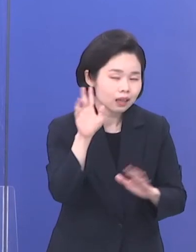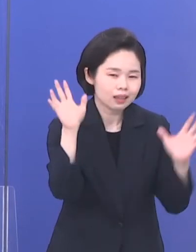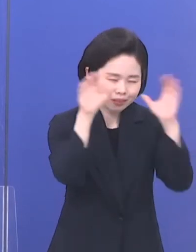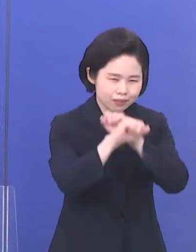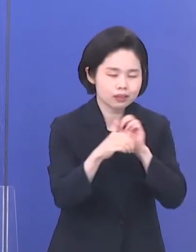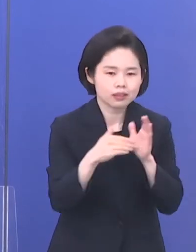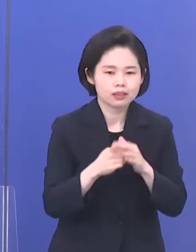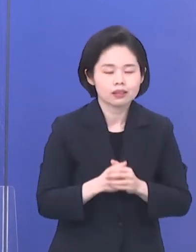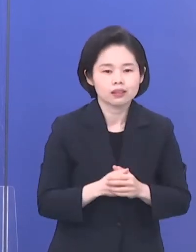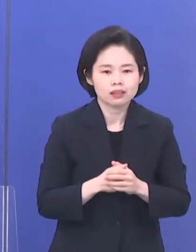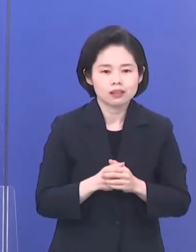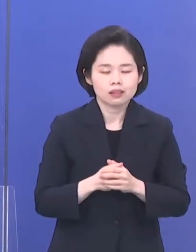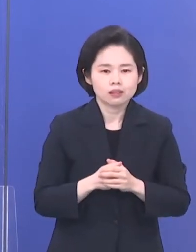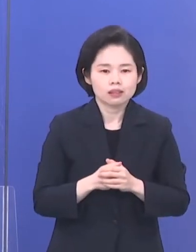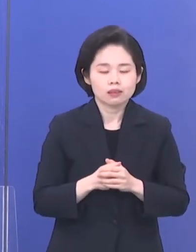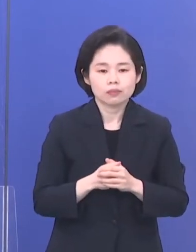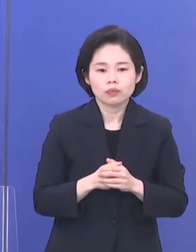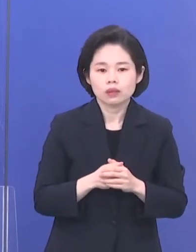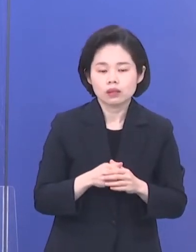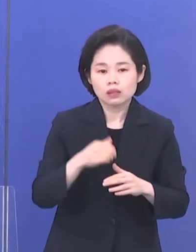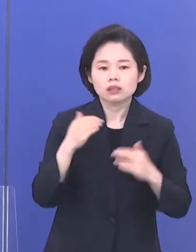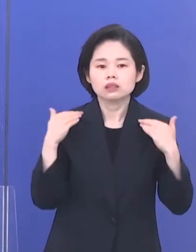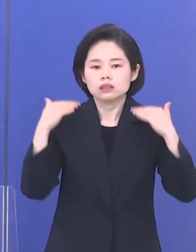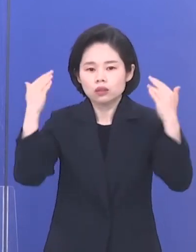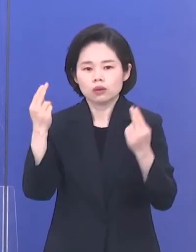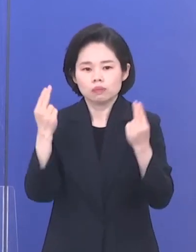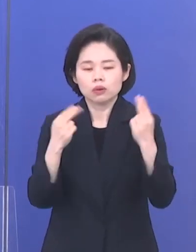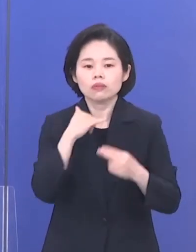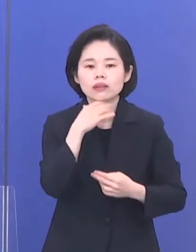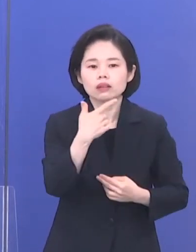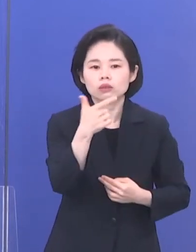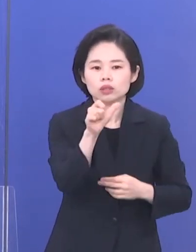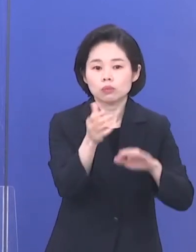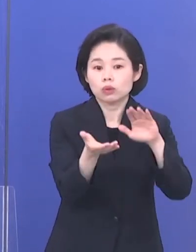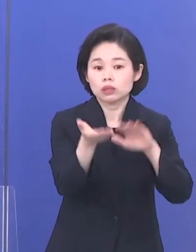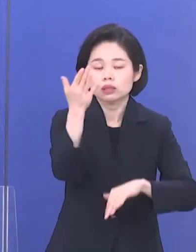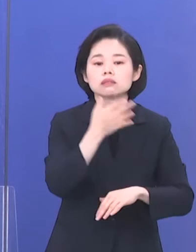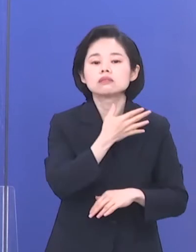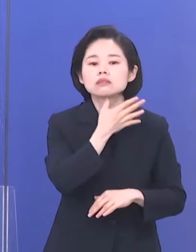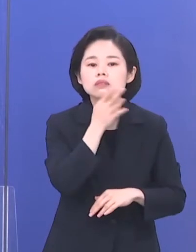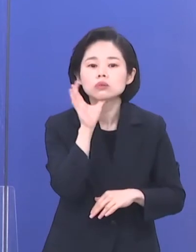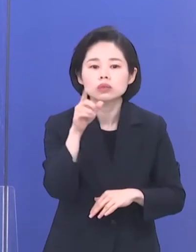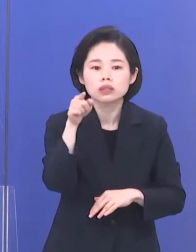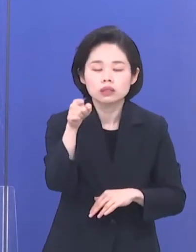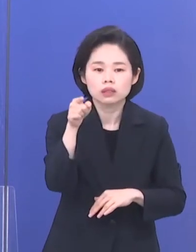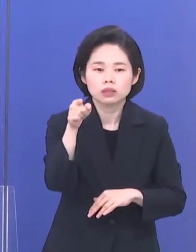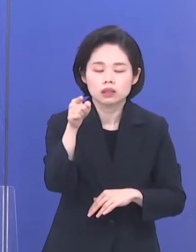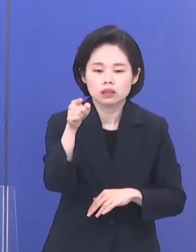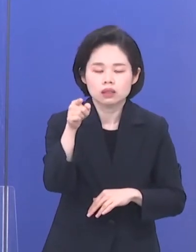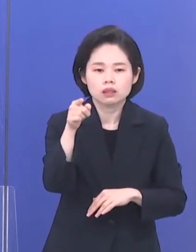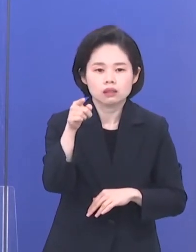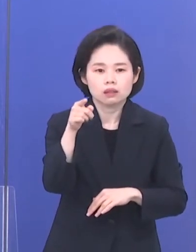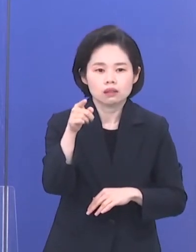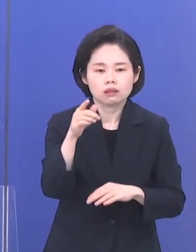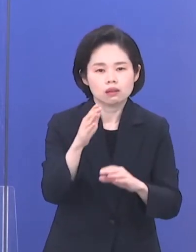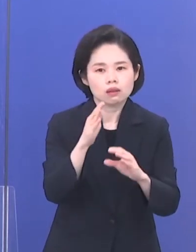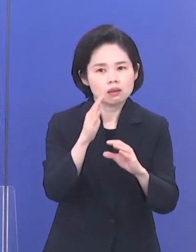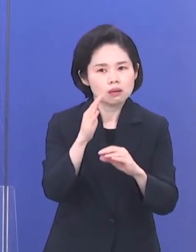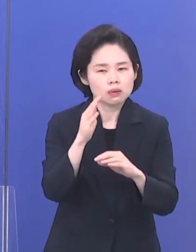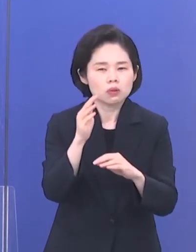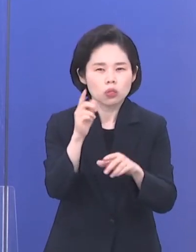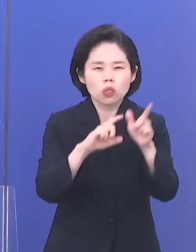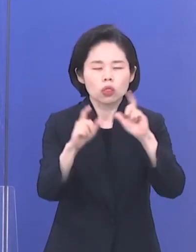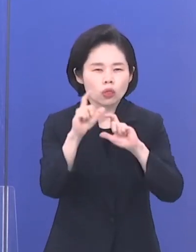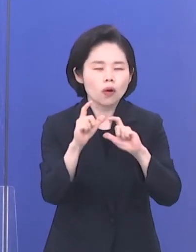국소 전신 반응 대부분은 성인에 비해 65세 이상 고령자에서 발생 빈도와 중증도가